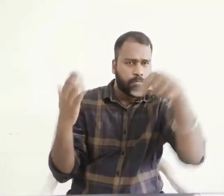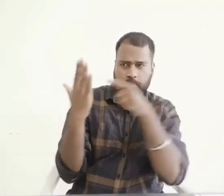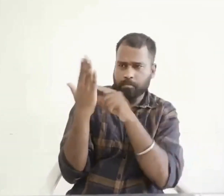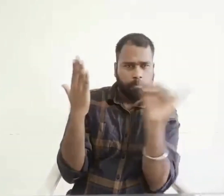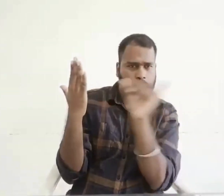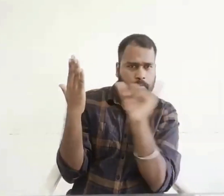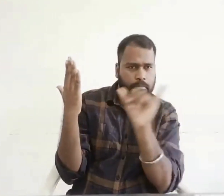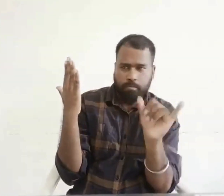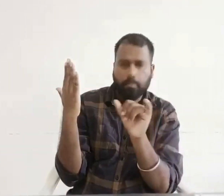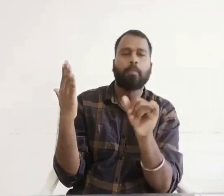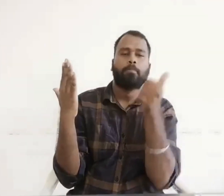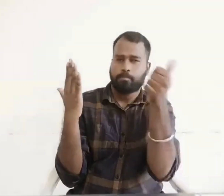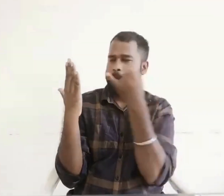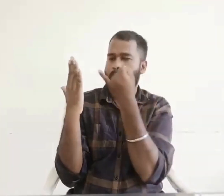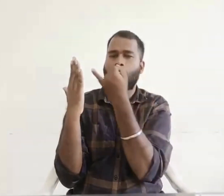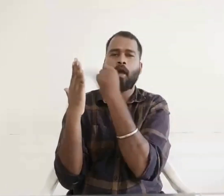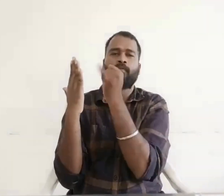అనర్హుల పేర్లు జాబితాలో తొలగించడం.